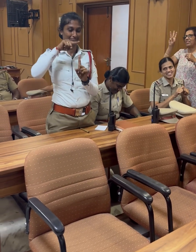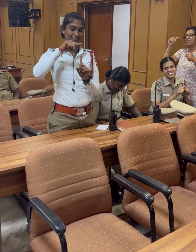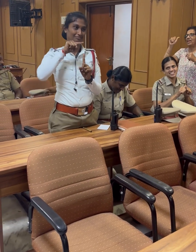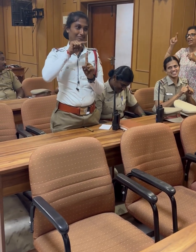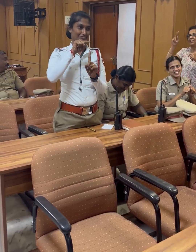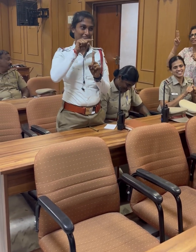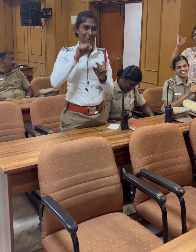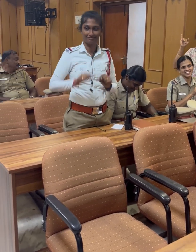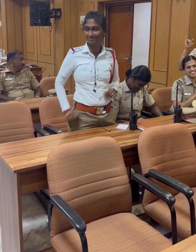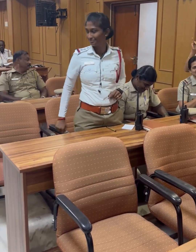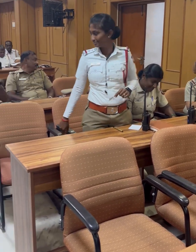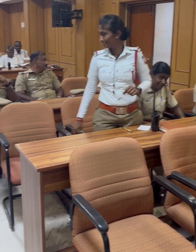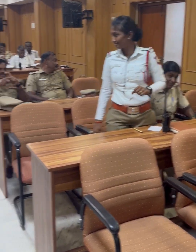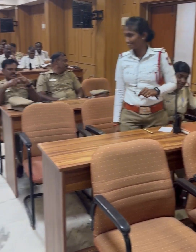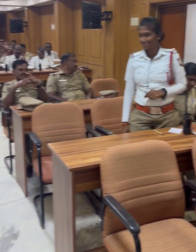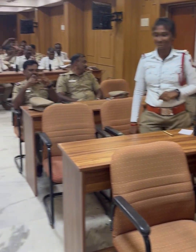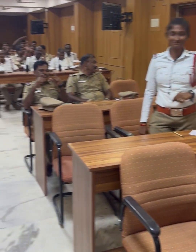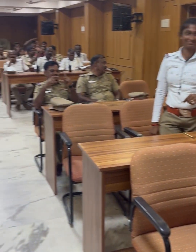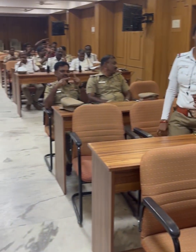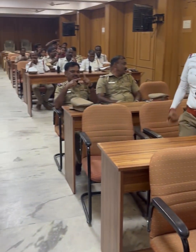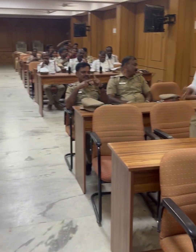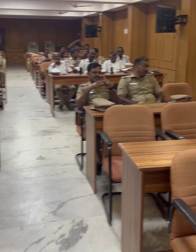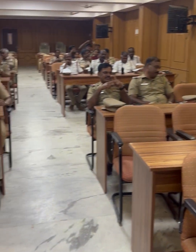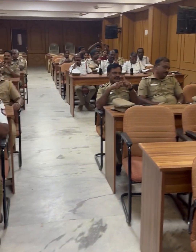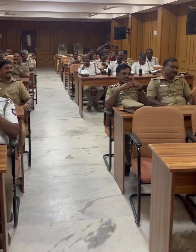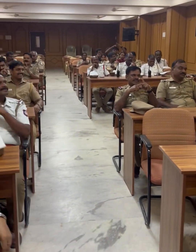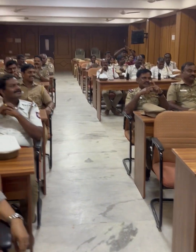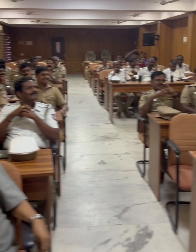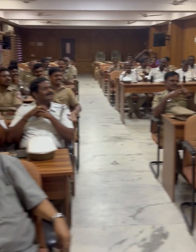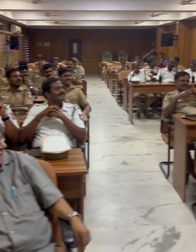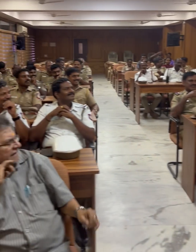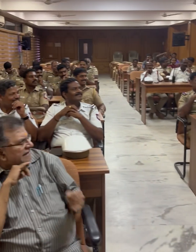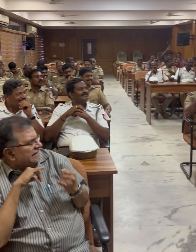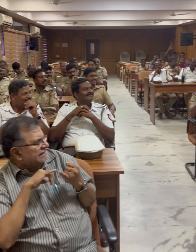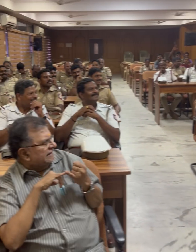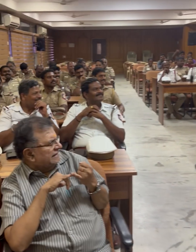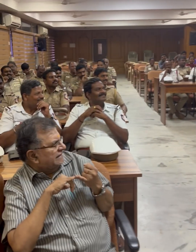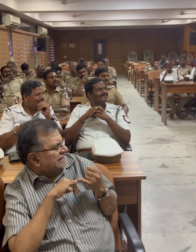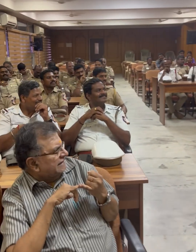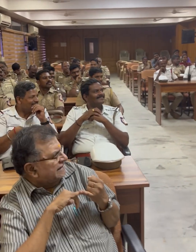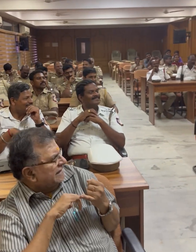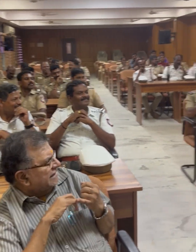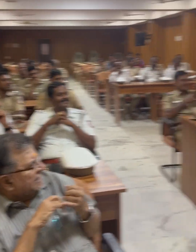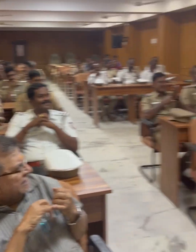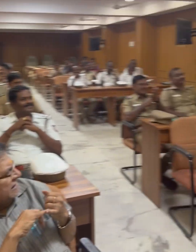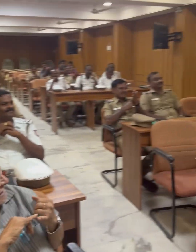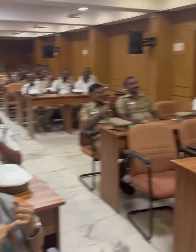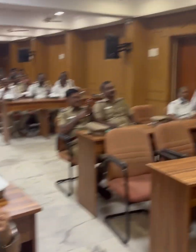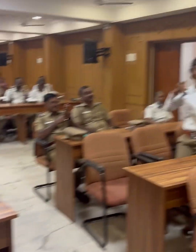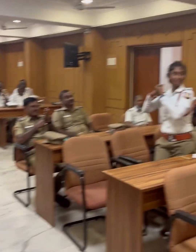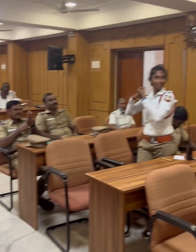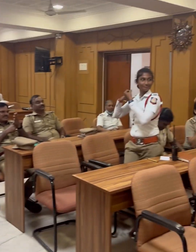வெரி குட். அவங்க எல்லாம் பார்க்கணுமா? உங்க பேர் பார்த்துட்டு அவங்க இது வெளியில இது நம்ம உள்ள இல்ல.